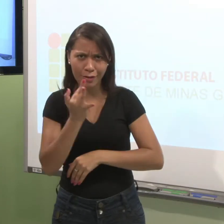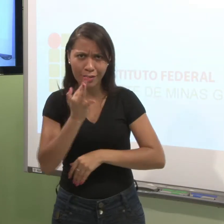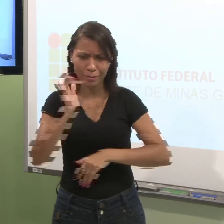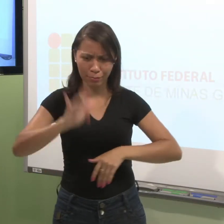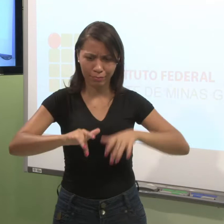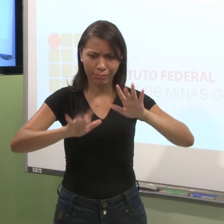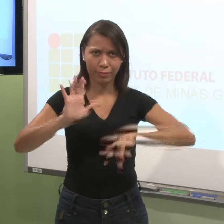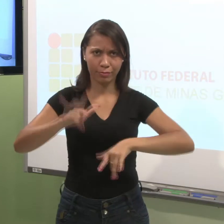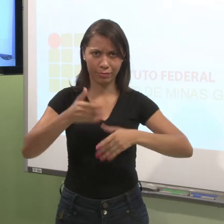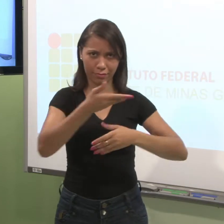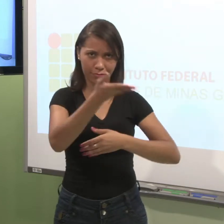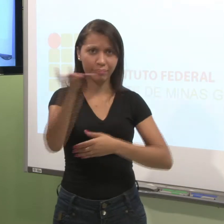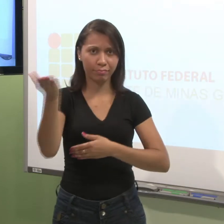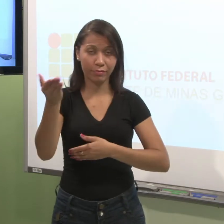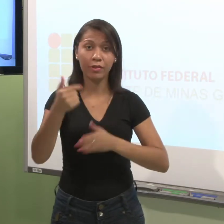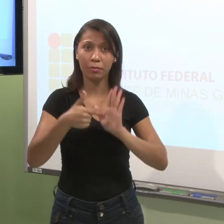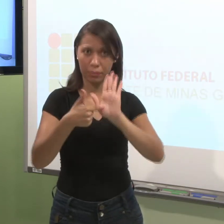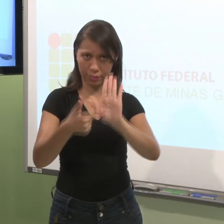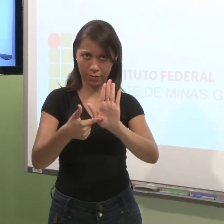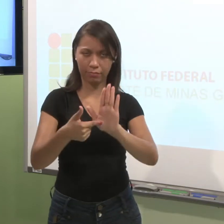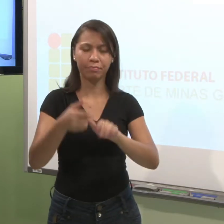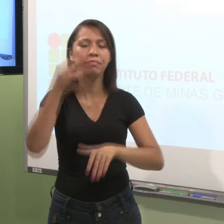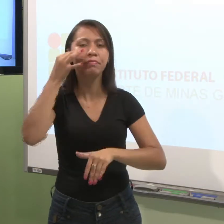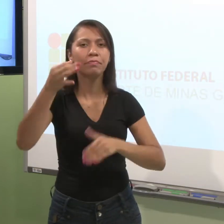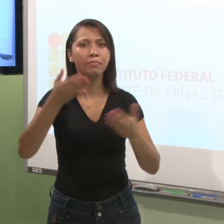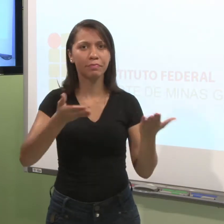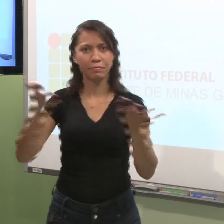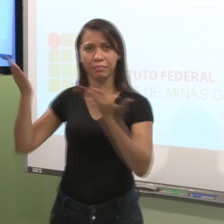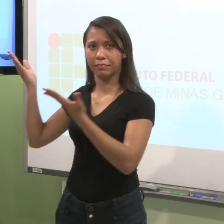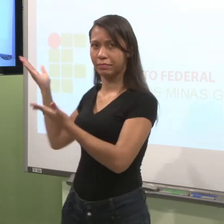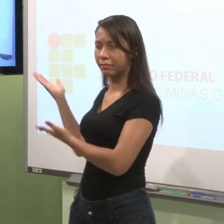Vou mostrar para vocês no slide. Dá uma olhadinha.